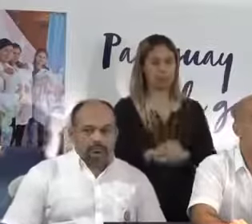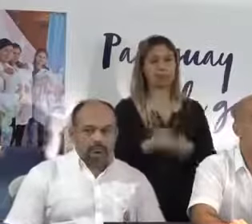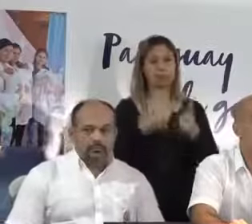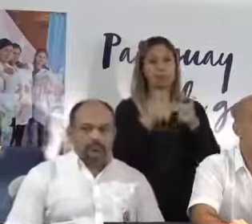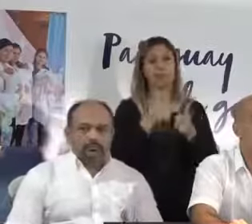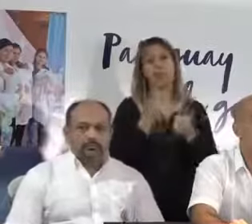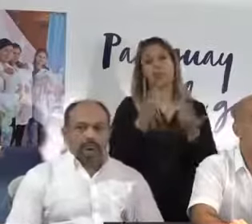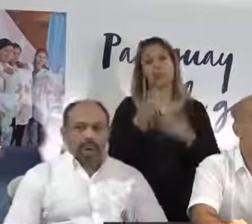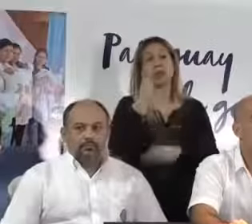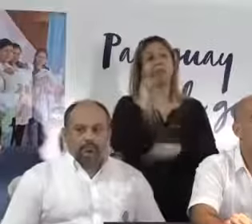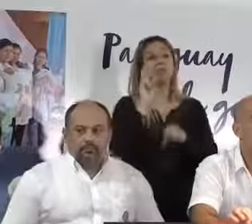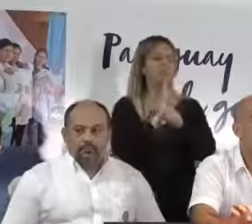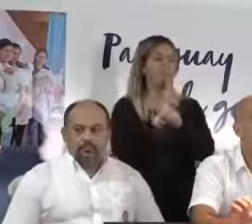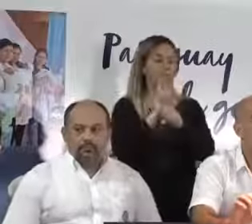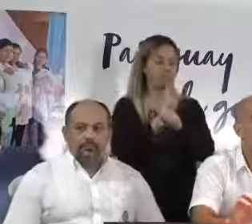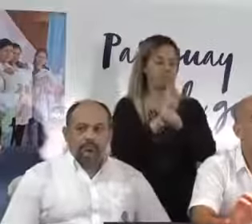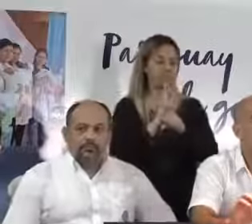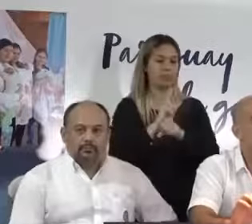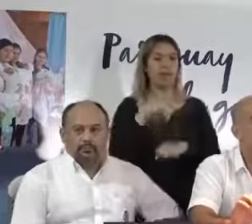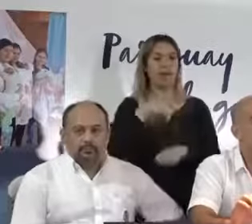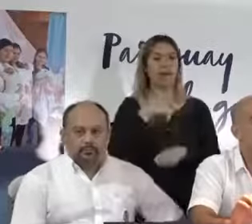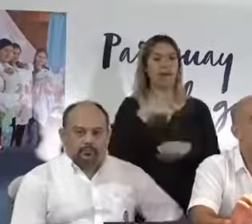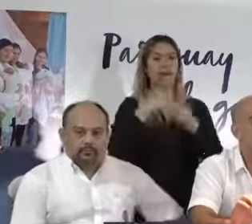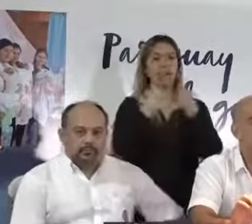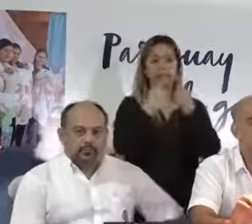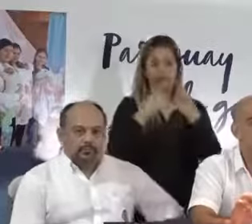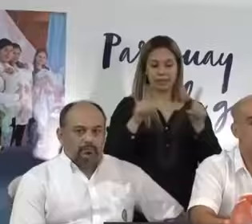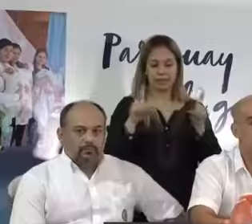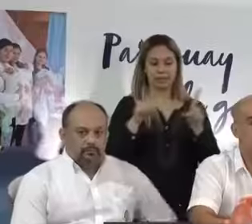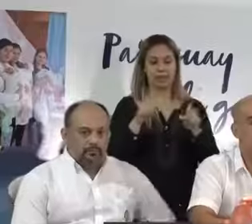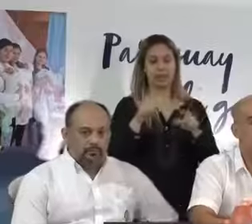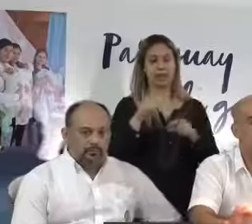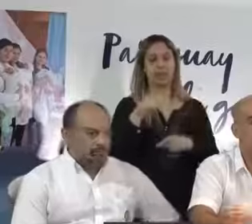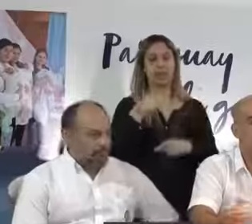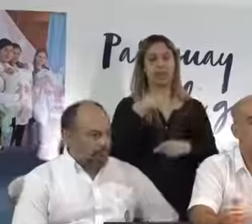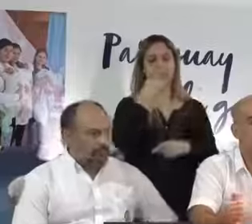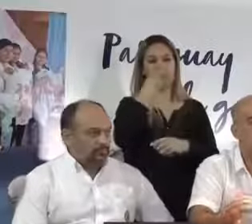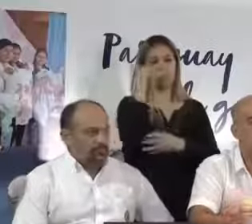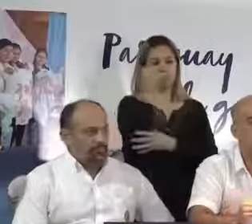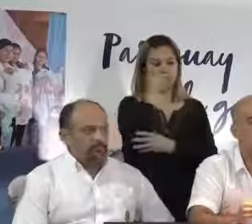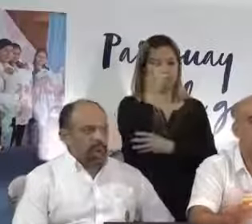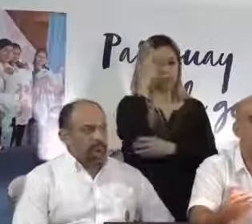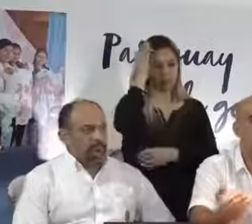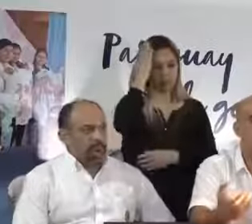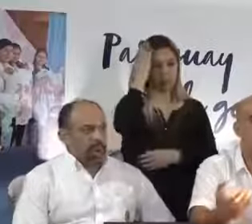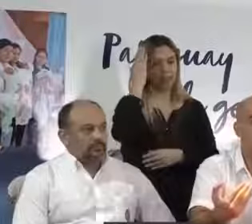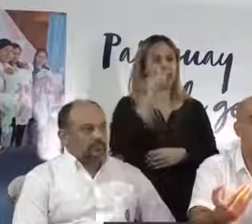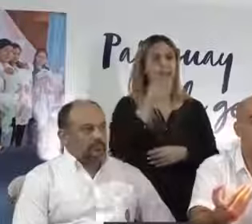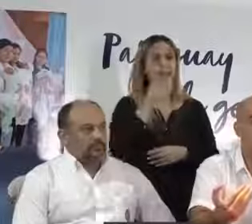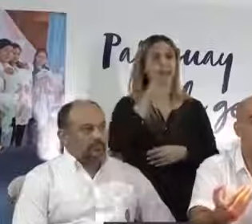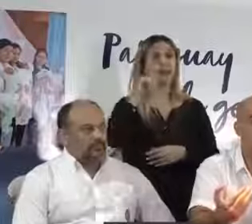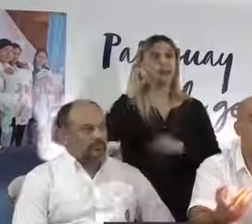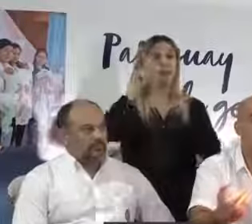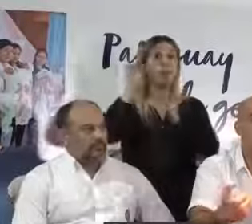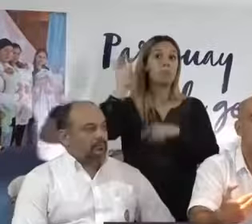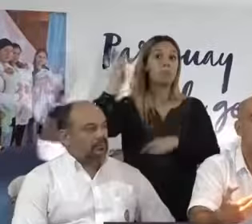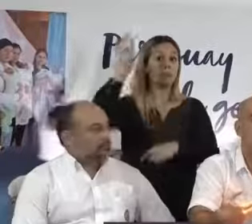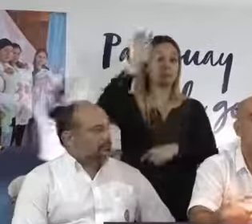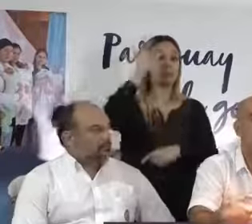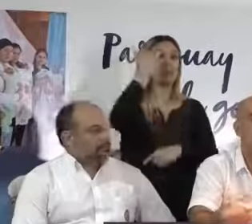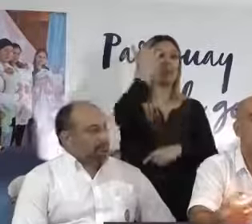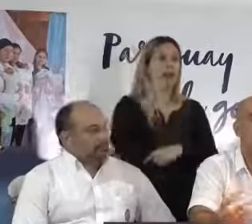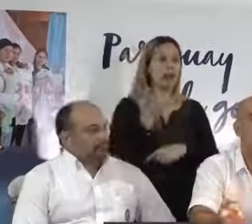precaución, ciertamente. Hay una diferencia que quiero enfatizar entre aquellos que tienen casos importados y